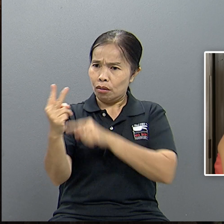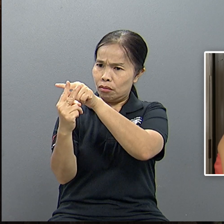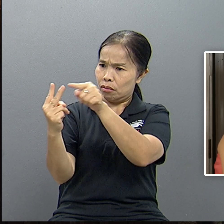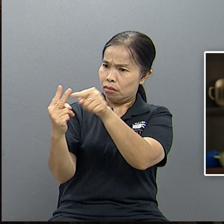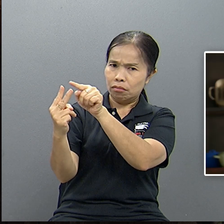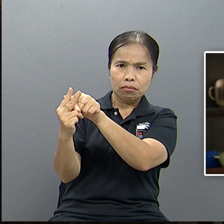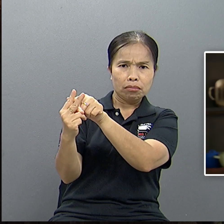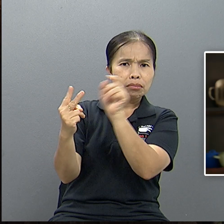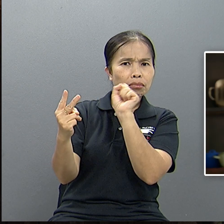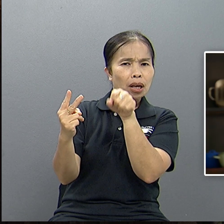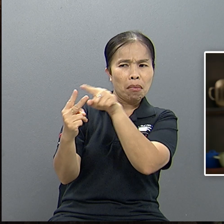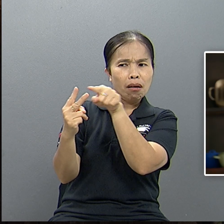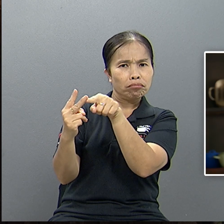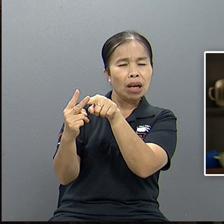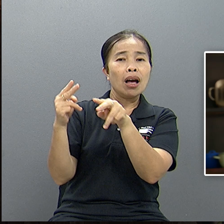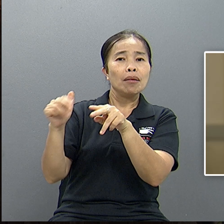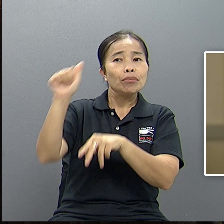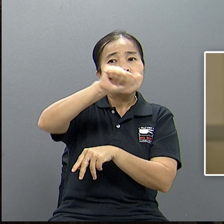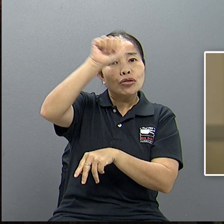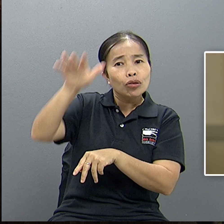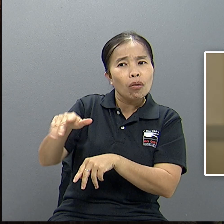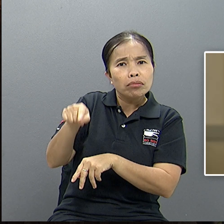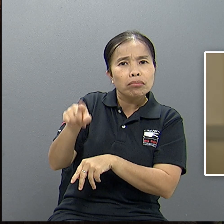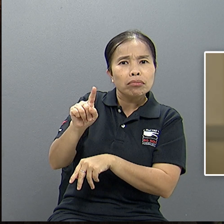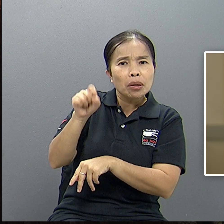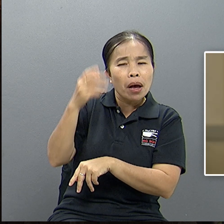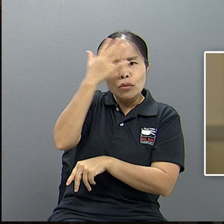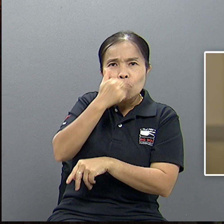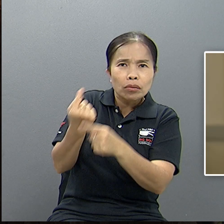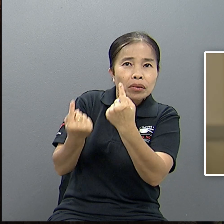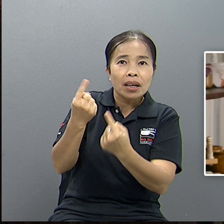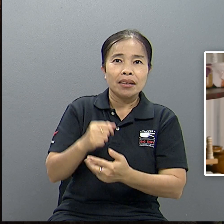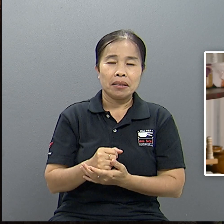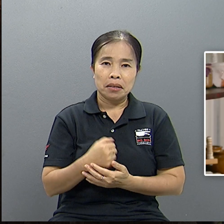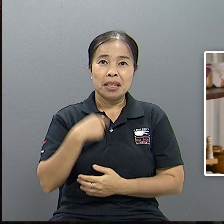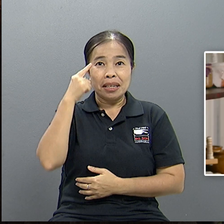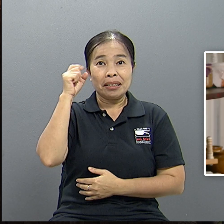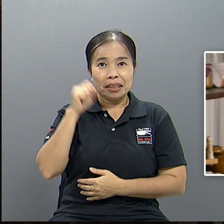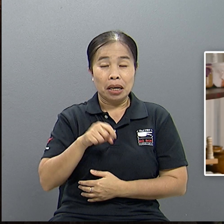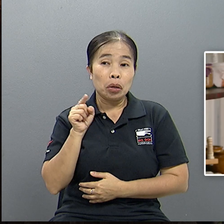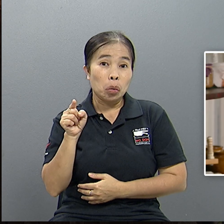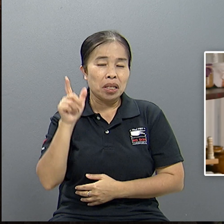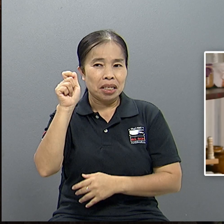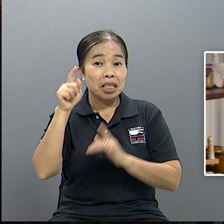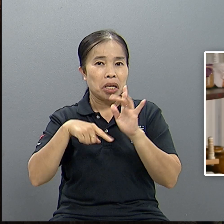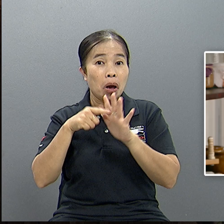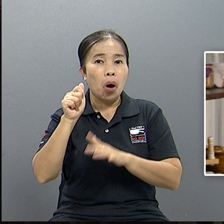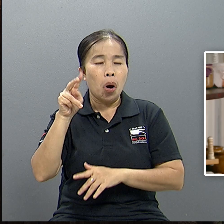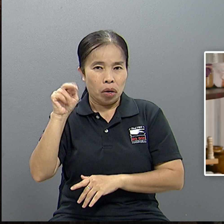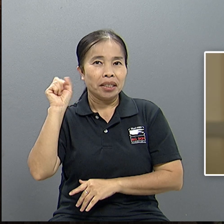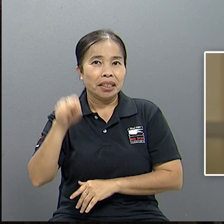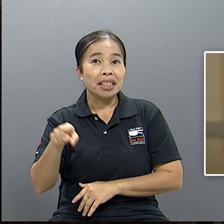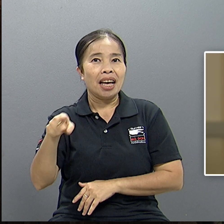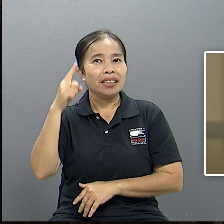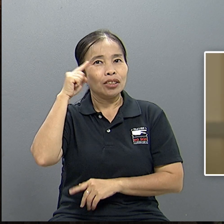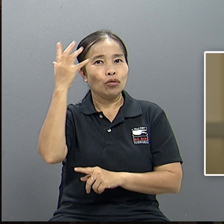นี้แม่อ่อนกับแม่วาด หรือจะใช่คุณอ่อนคะคนนั้นต้องเป็นคุณอ่อนแ